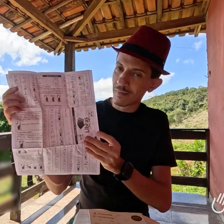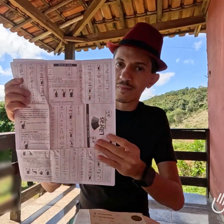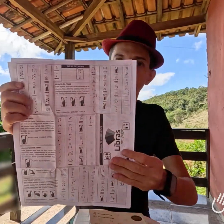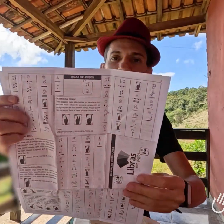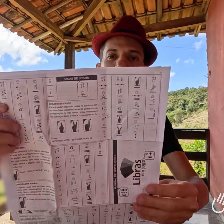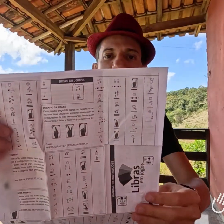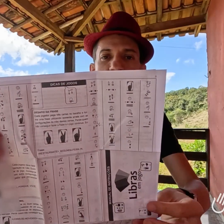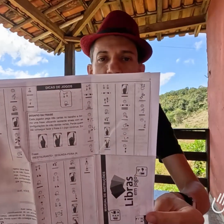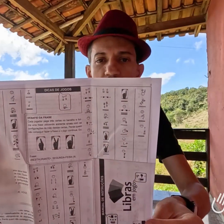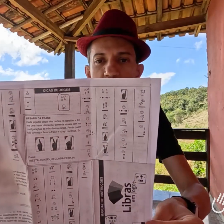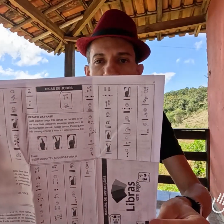Veja.